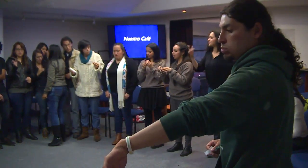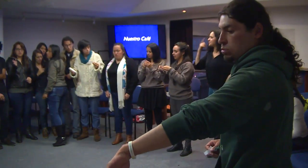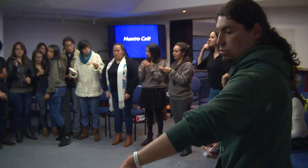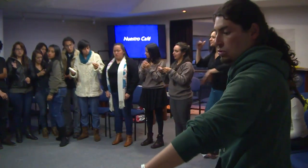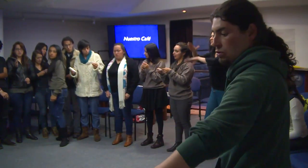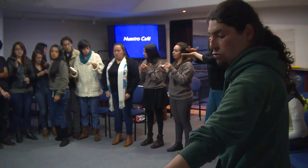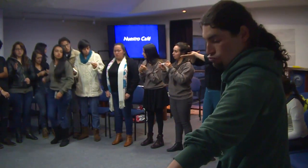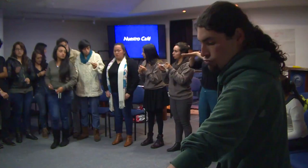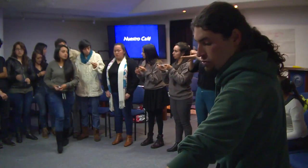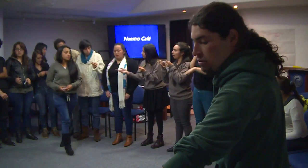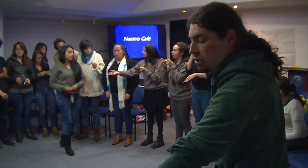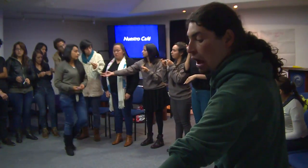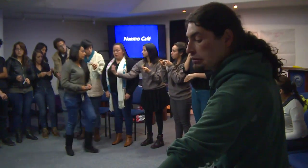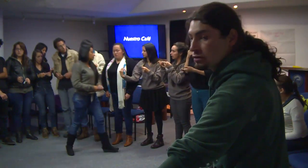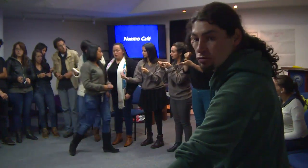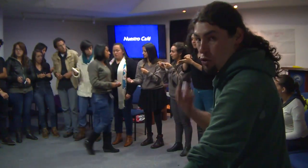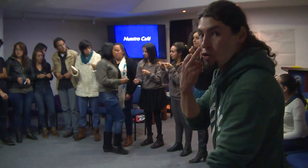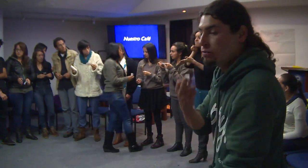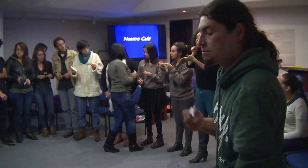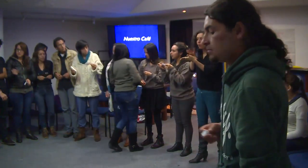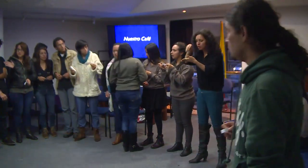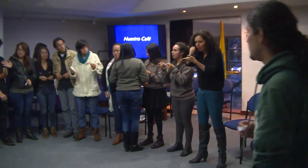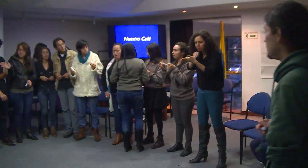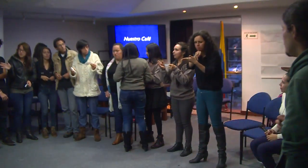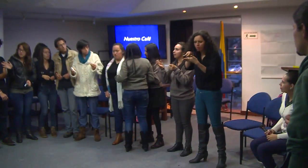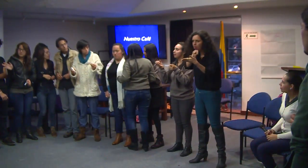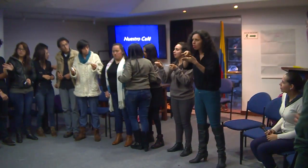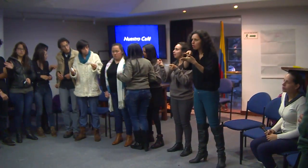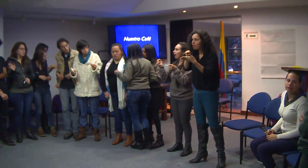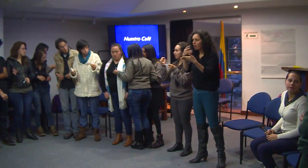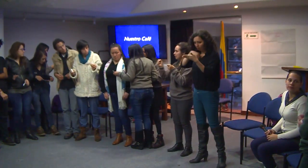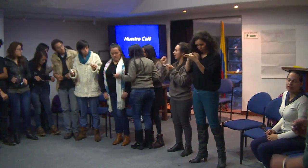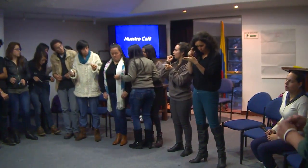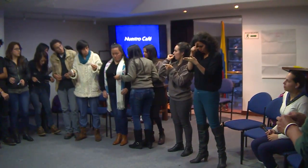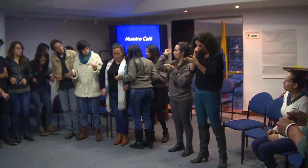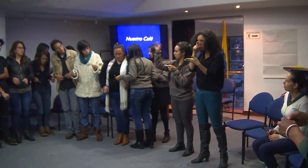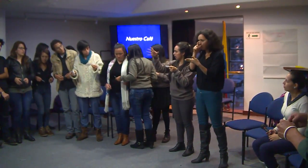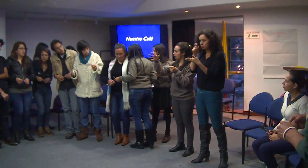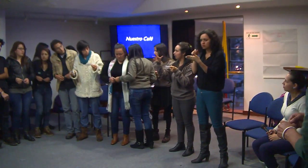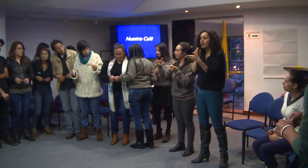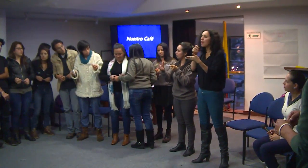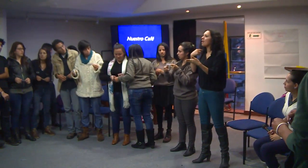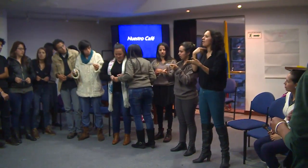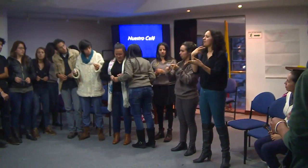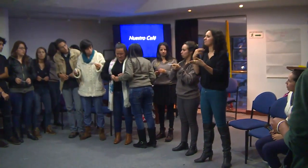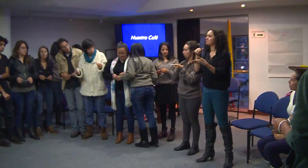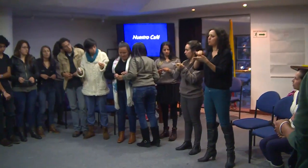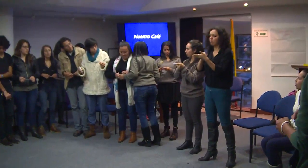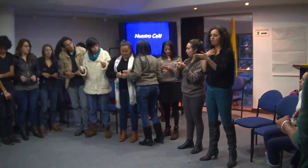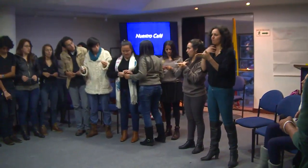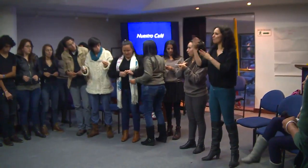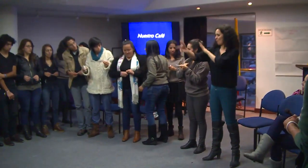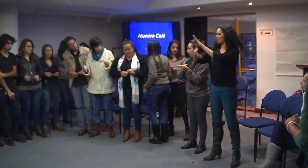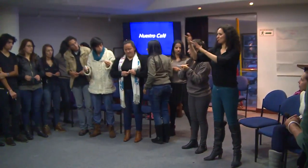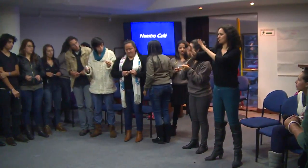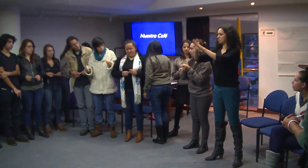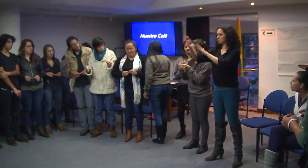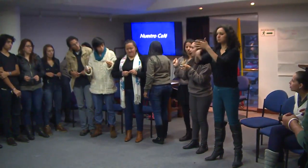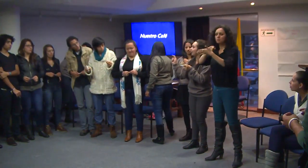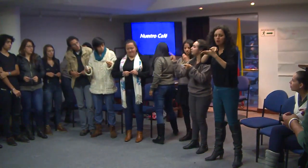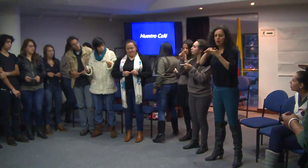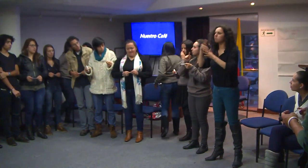Vamos a leer la pregunta en voz alta y aquí arrojamos la lana y nos quedamos con una parte de